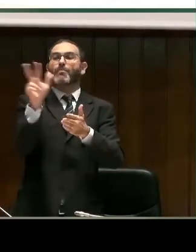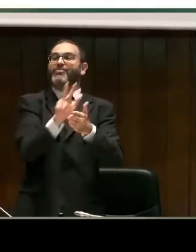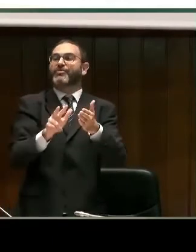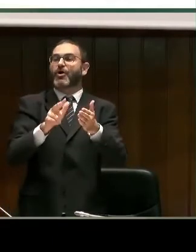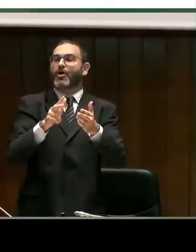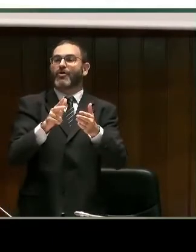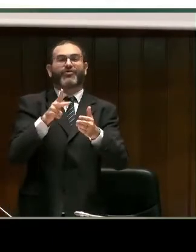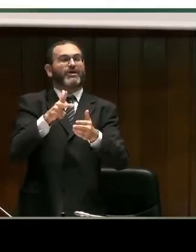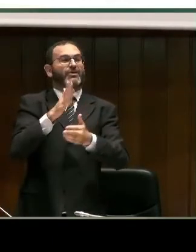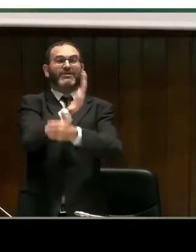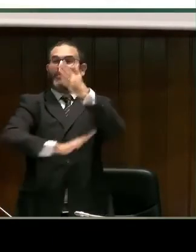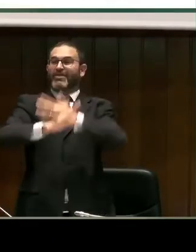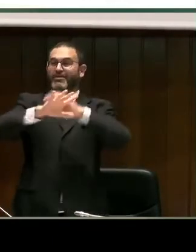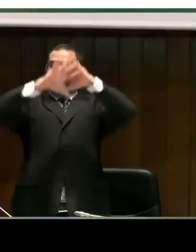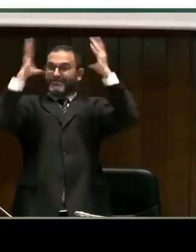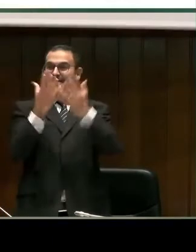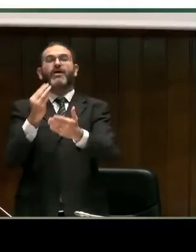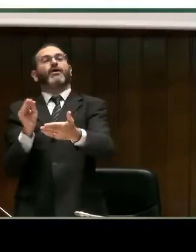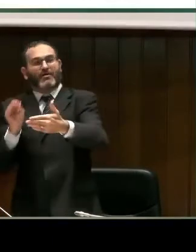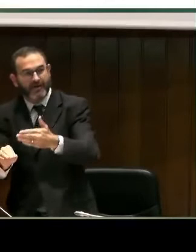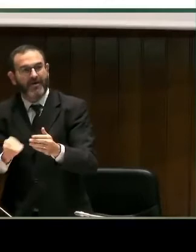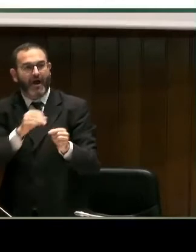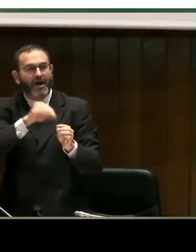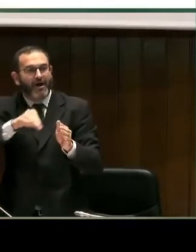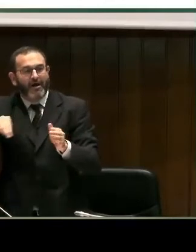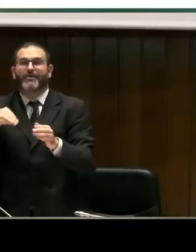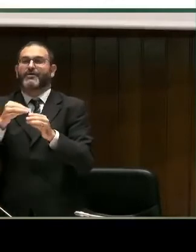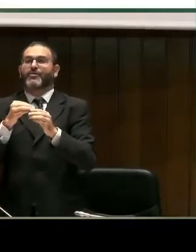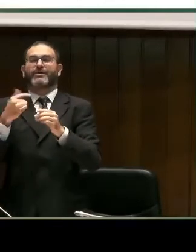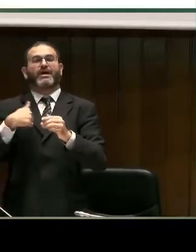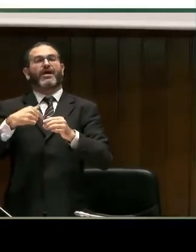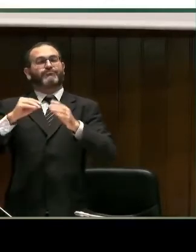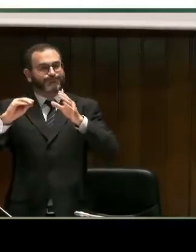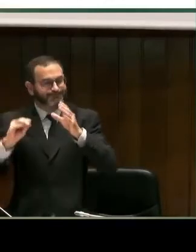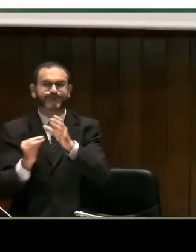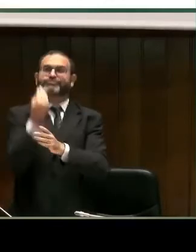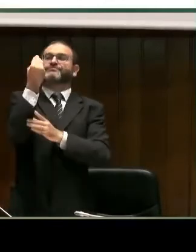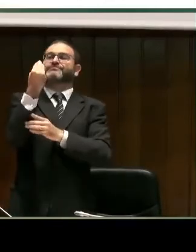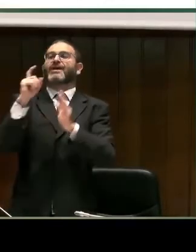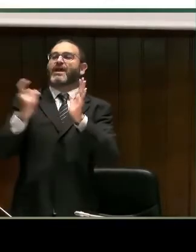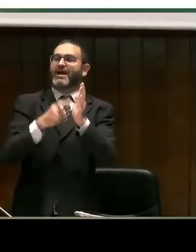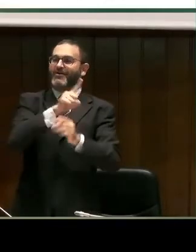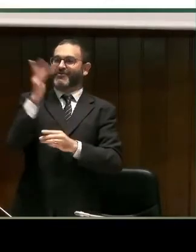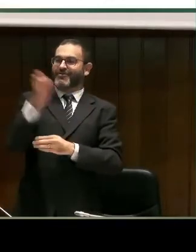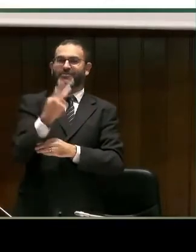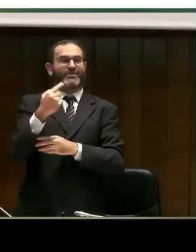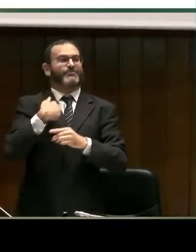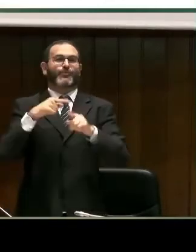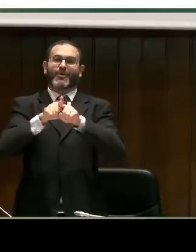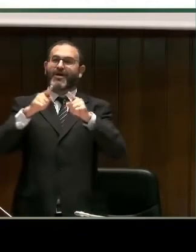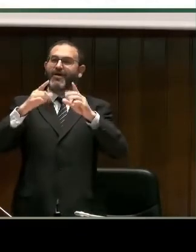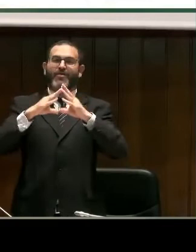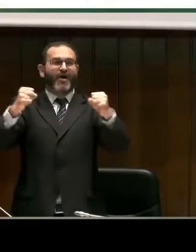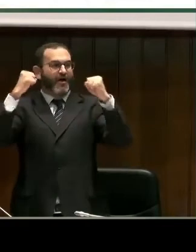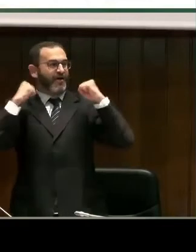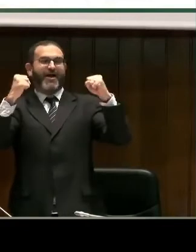en este año estaba funcionando, también pues, normativa internacional como la Convención de la ONU sobre los Derechos de las Personas con Discapacidad. Una